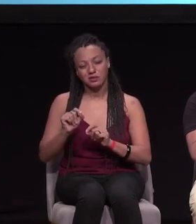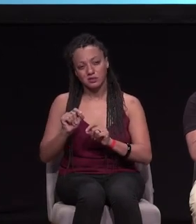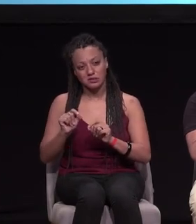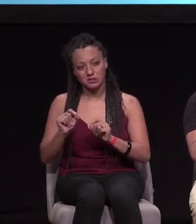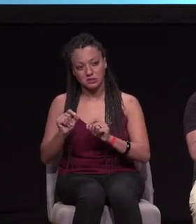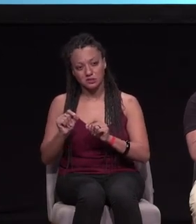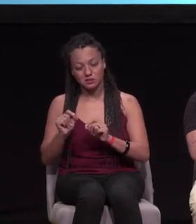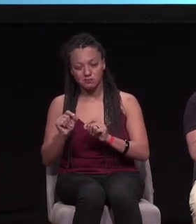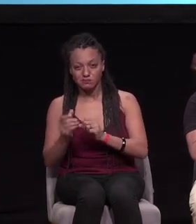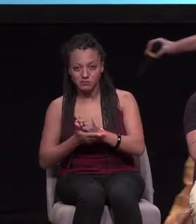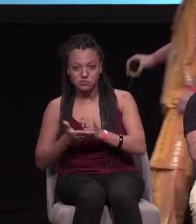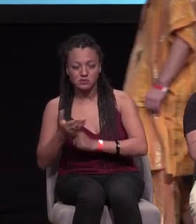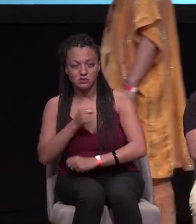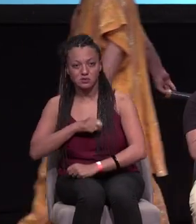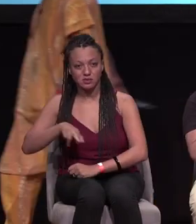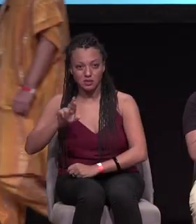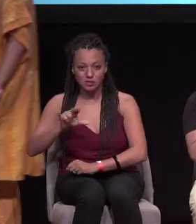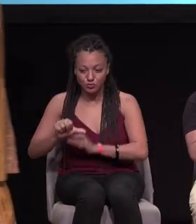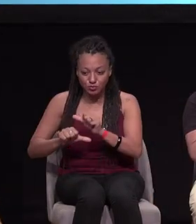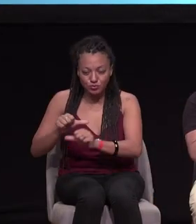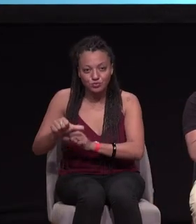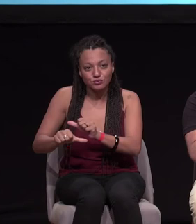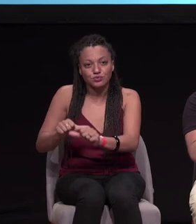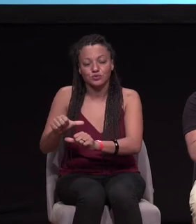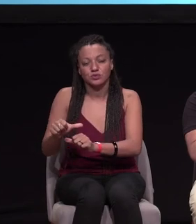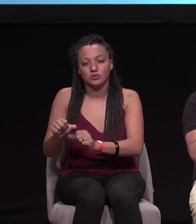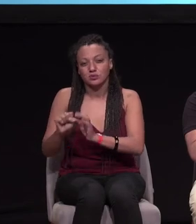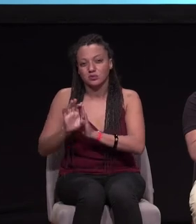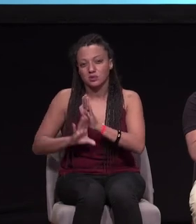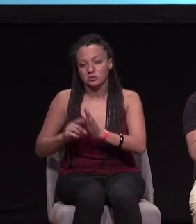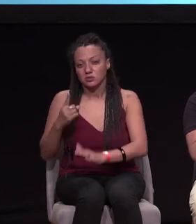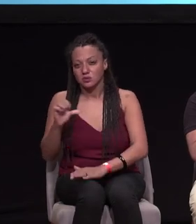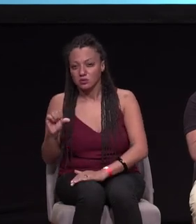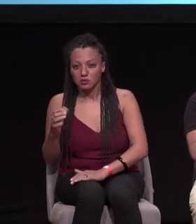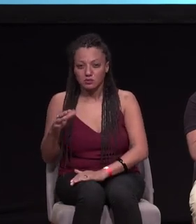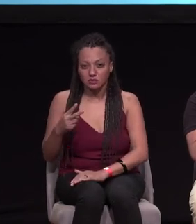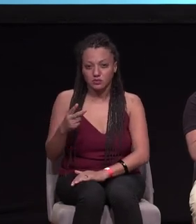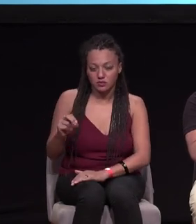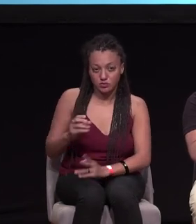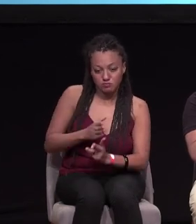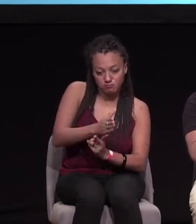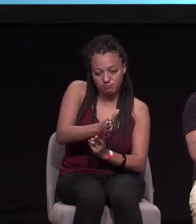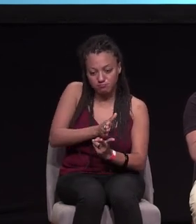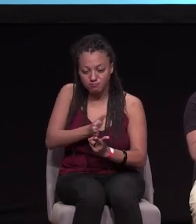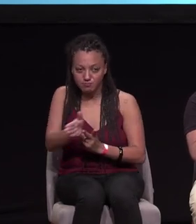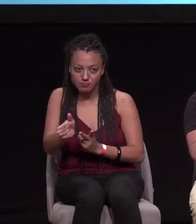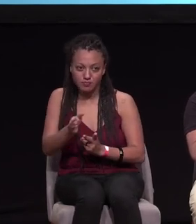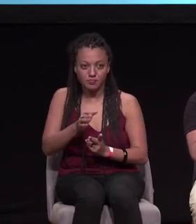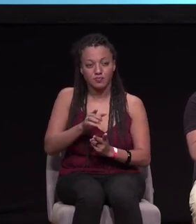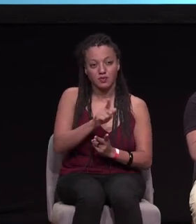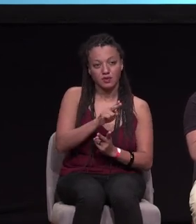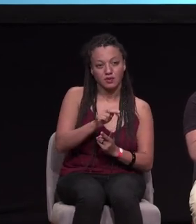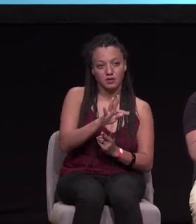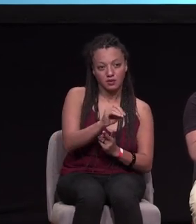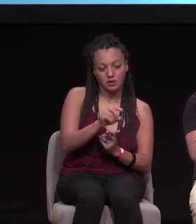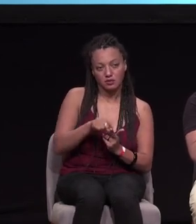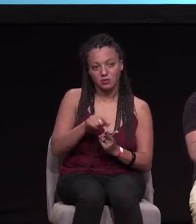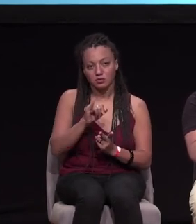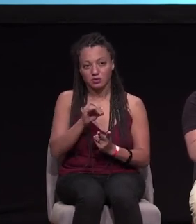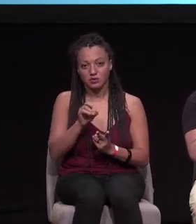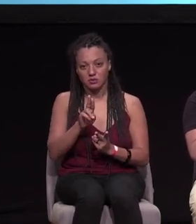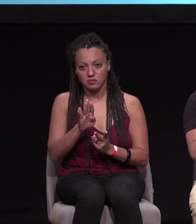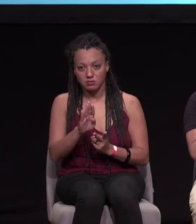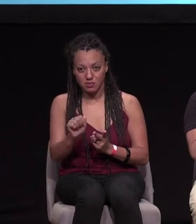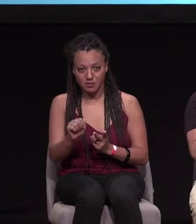do século 20 né dentro do tronco lingüístico euro bar da nação ketu né então